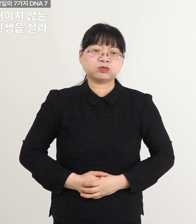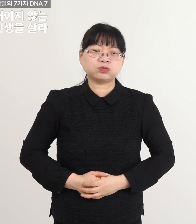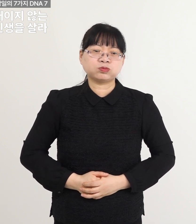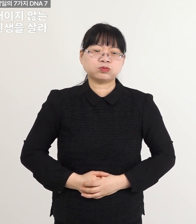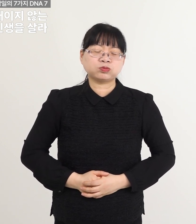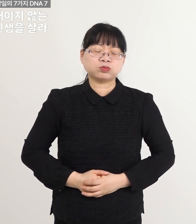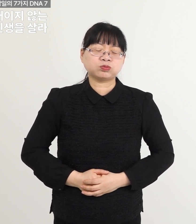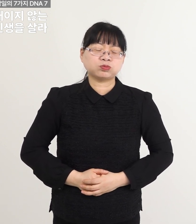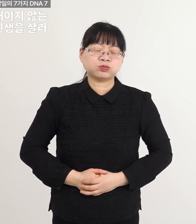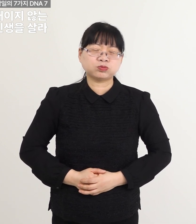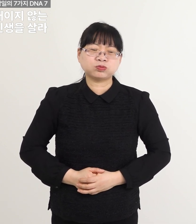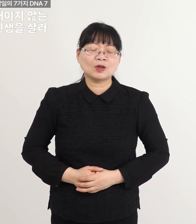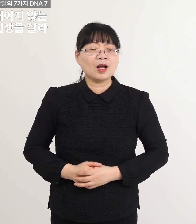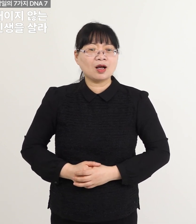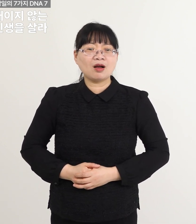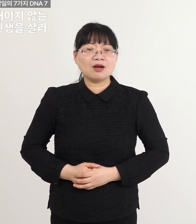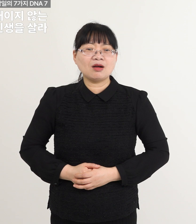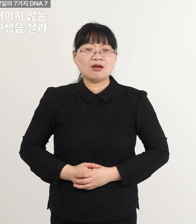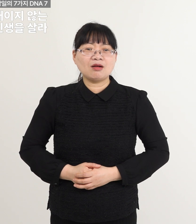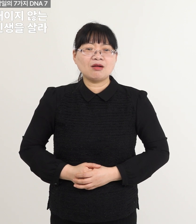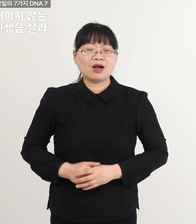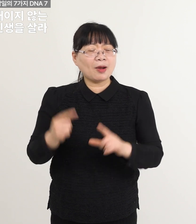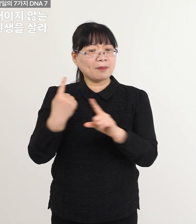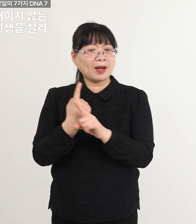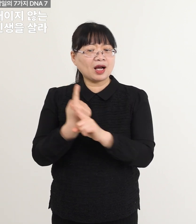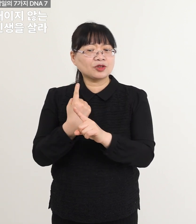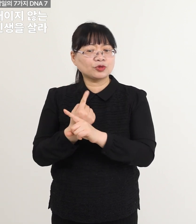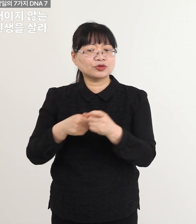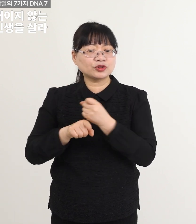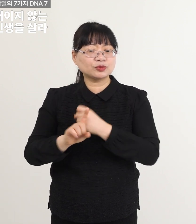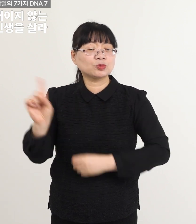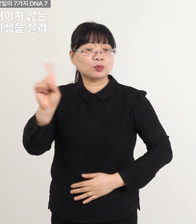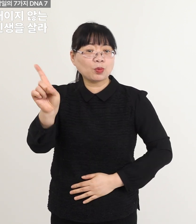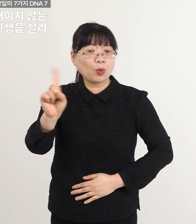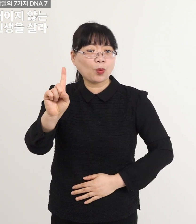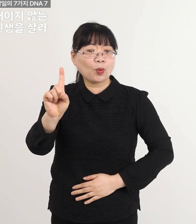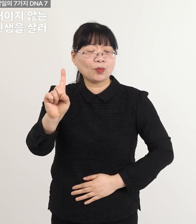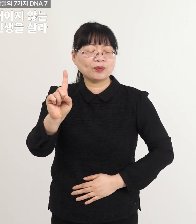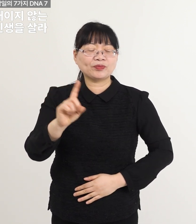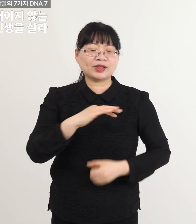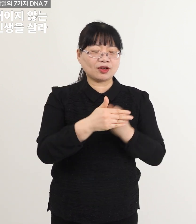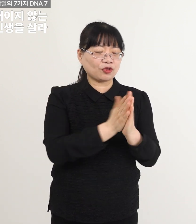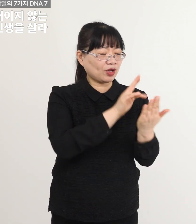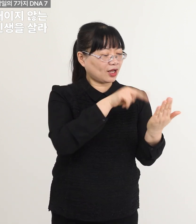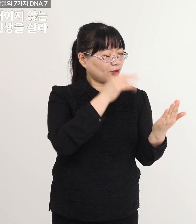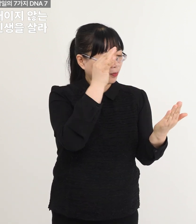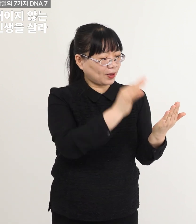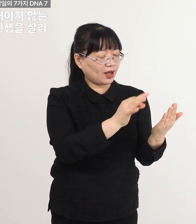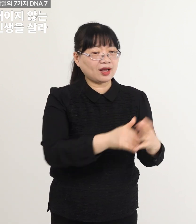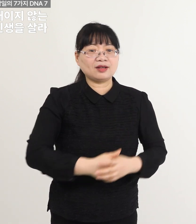격정적으로 내몰았을까? 뭘 것 같아요, 여러분? 성경을 한번 보십시다.